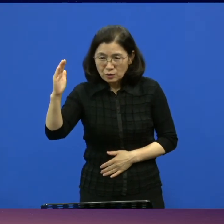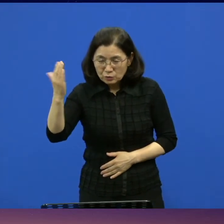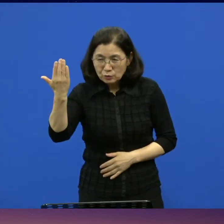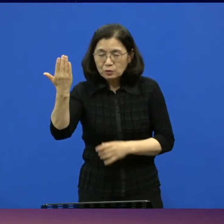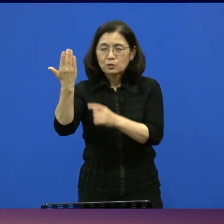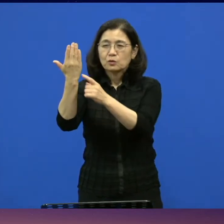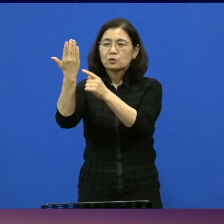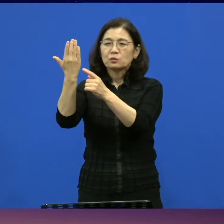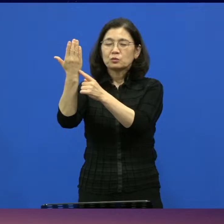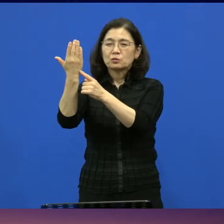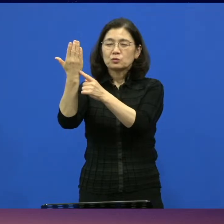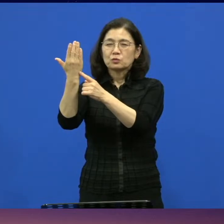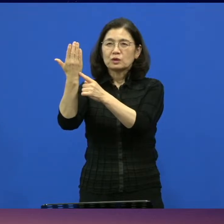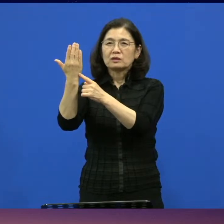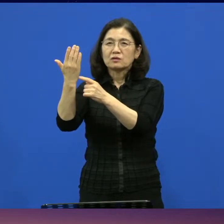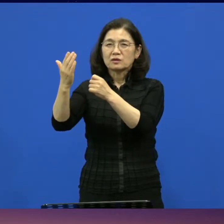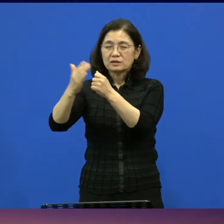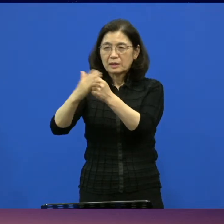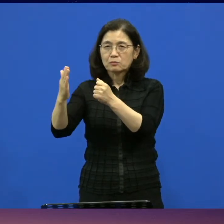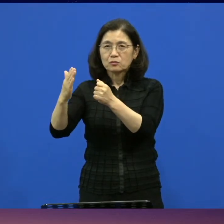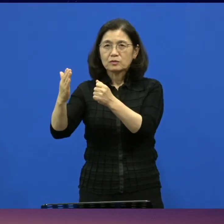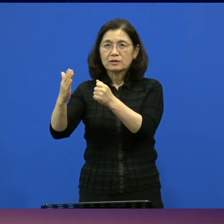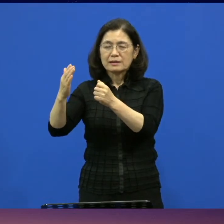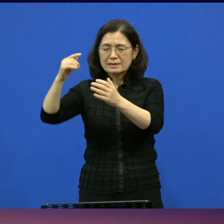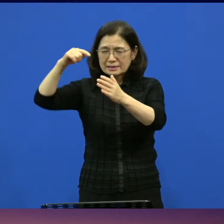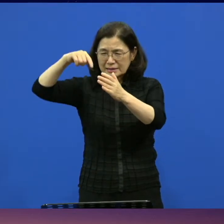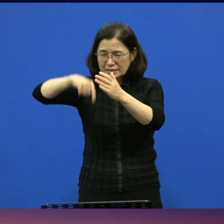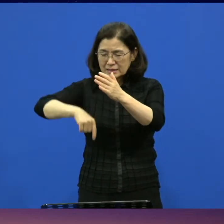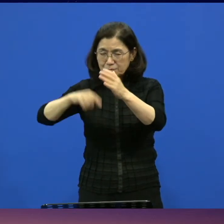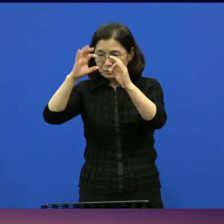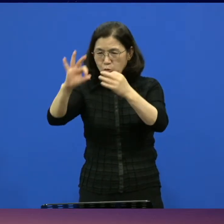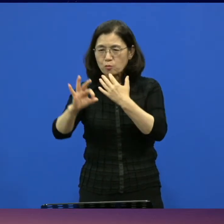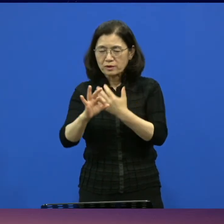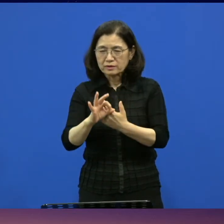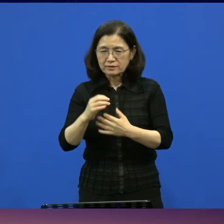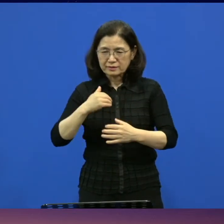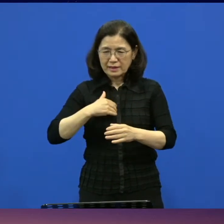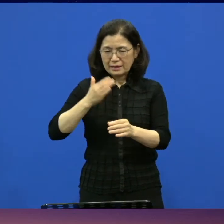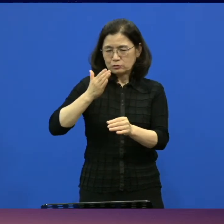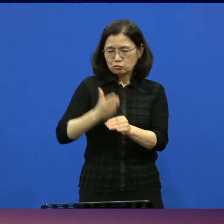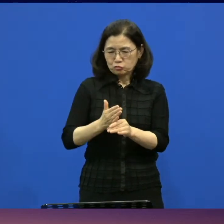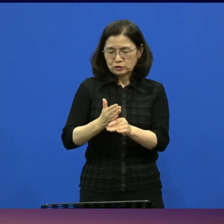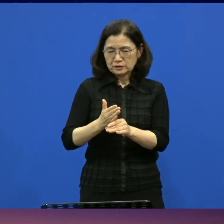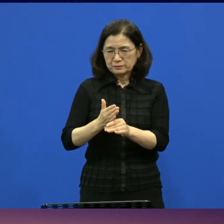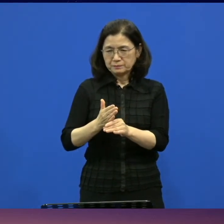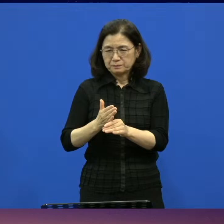아니란 말이에요. 깊이 들여다보면 자기 중심성이라는 거죠.